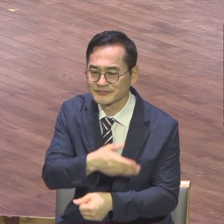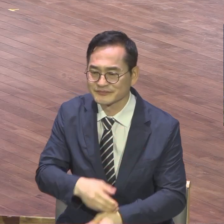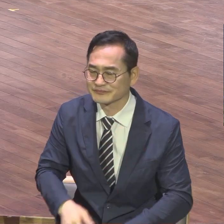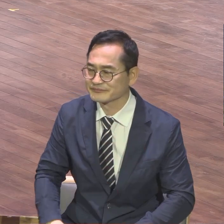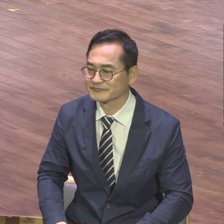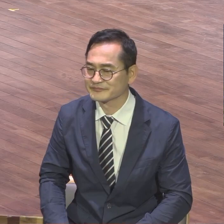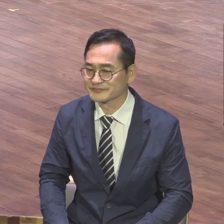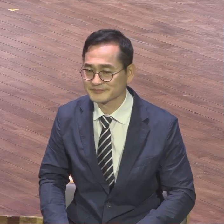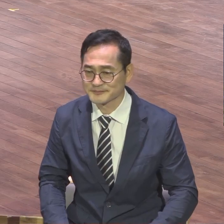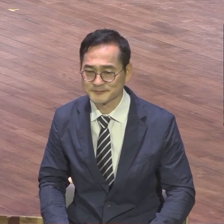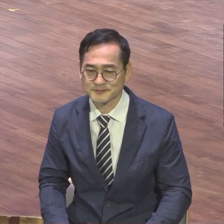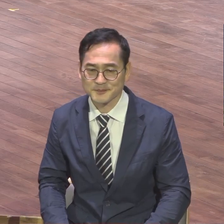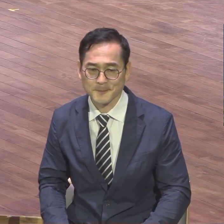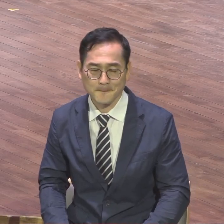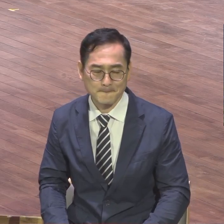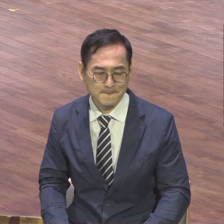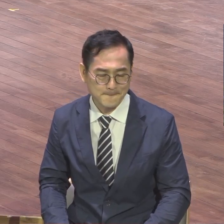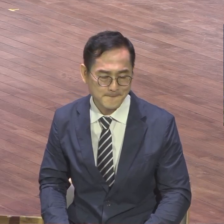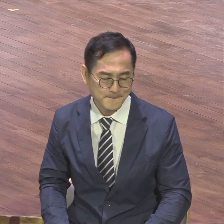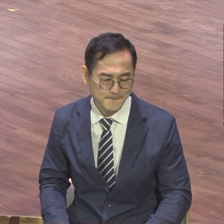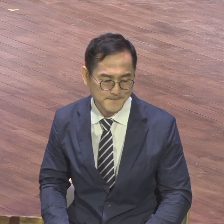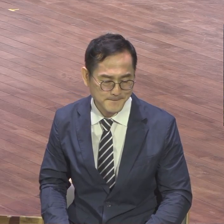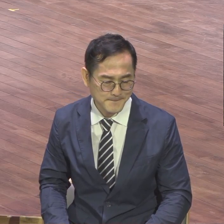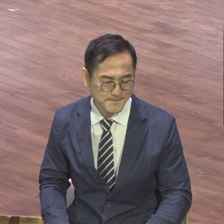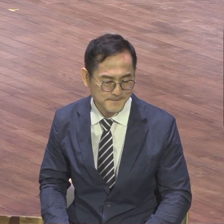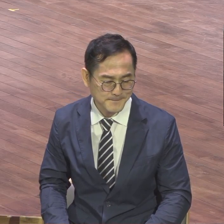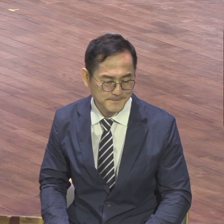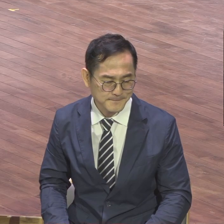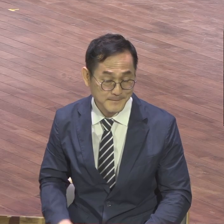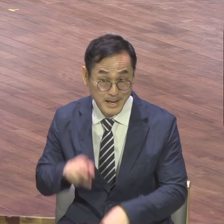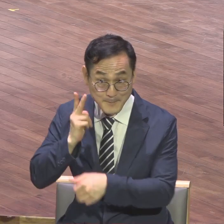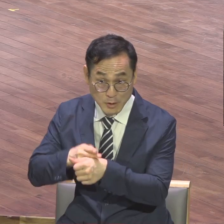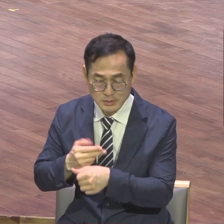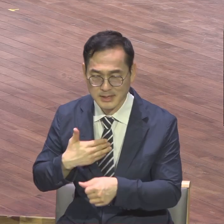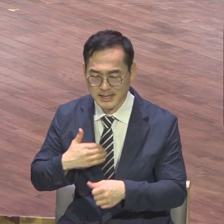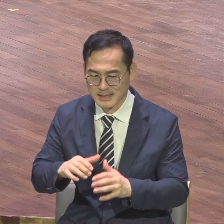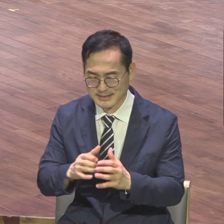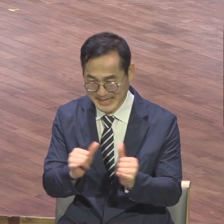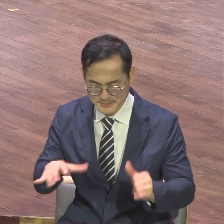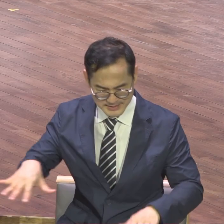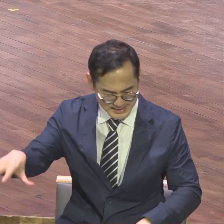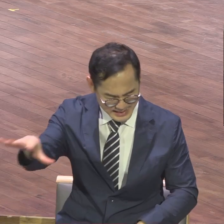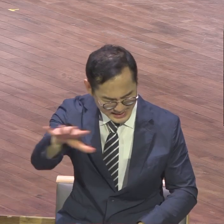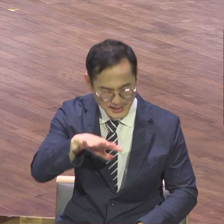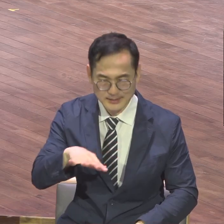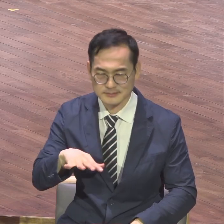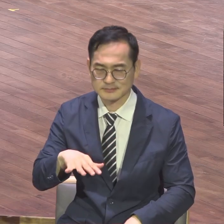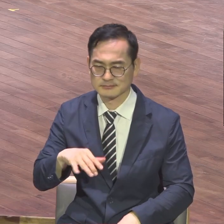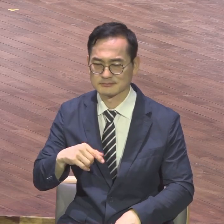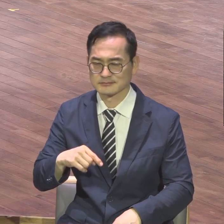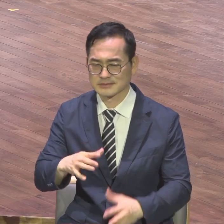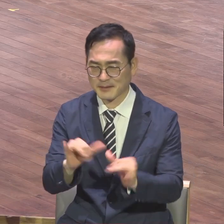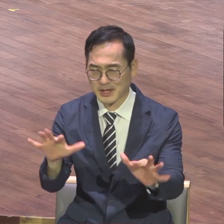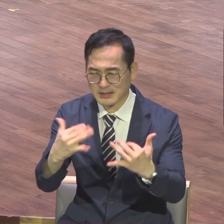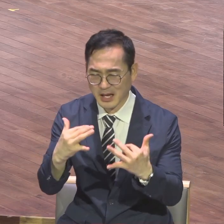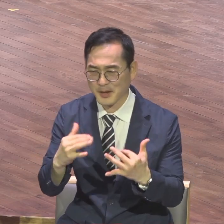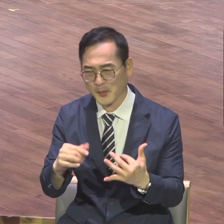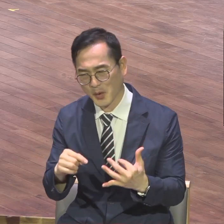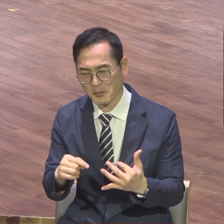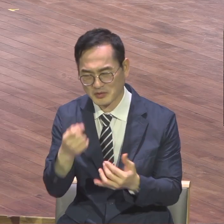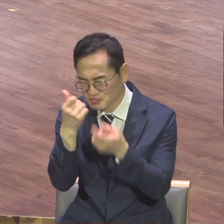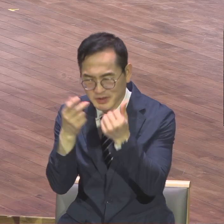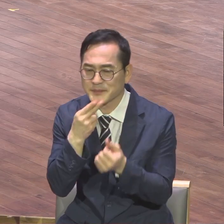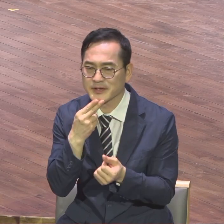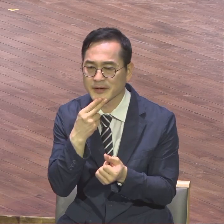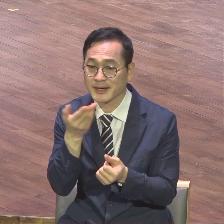이런 말을 했어. 고린도전서 9장 19절에 내가 모든 사람에게 자유로우나 스스로 모든 사람에게 종이